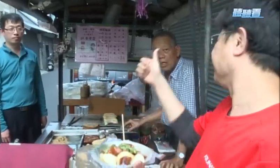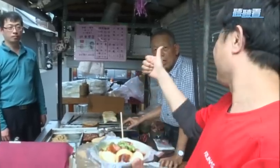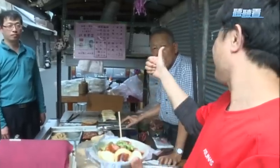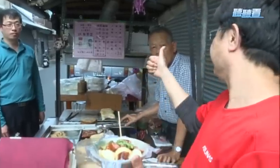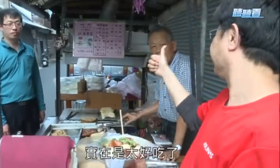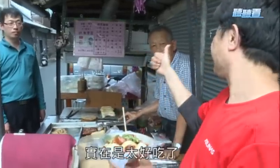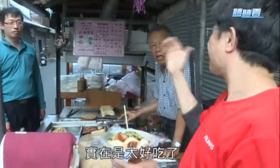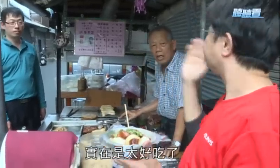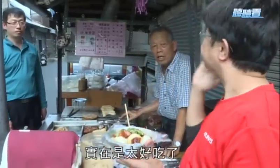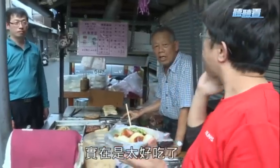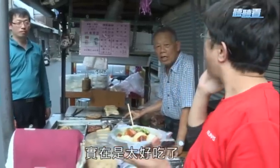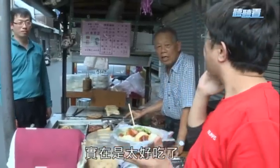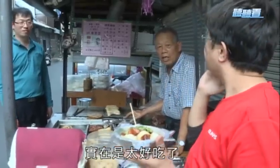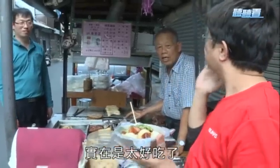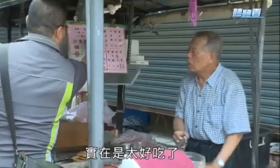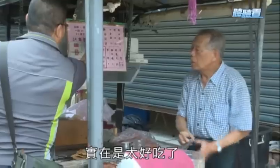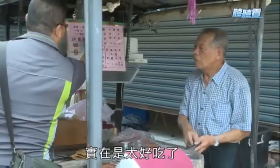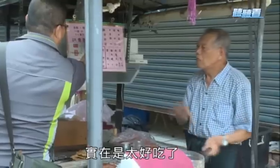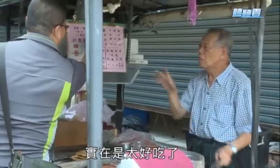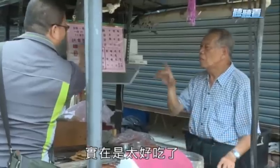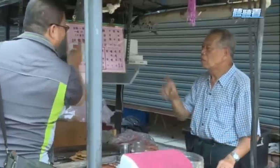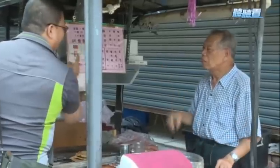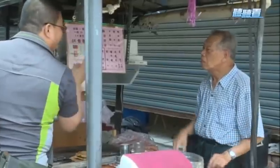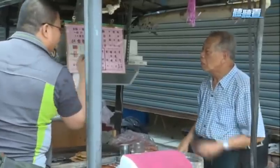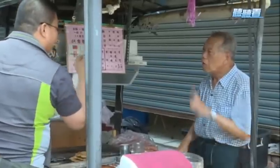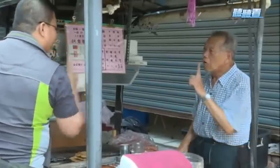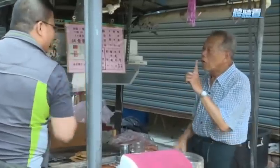哇，实在是太好吃了。